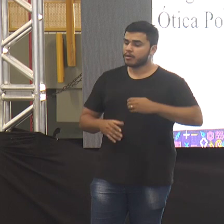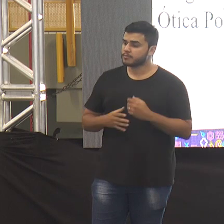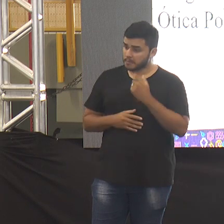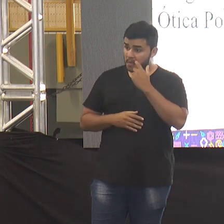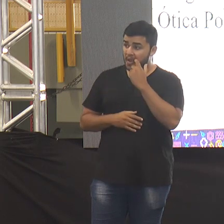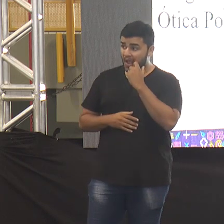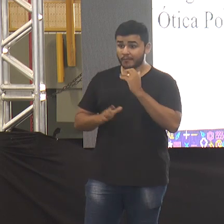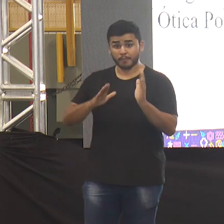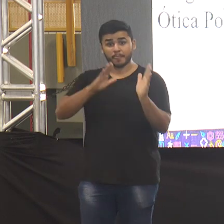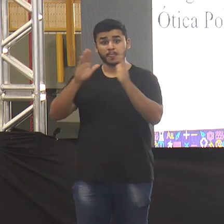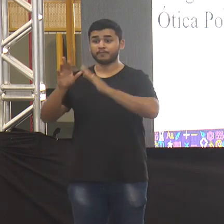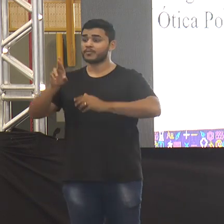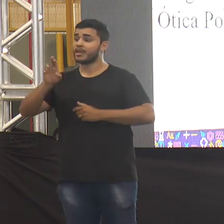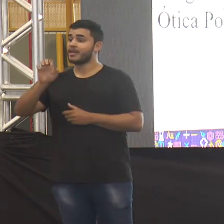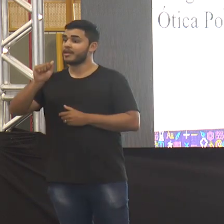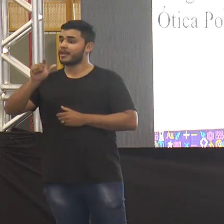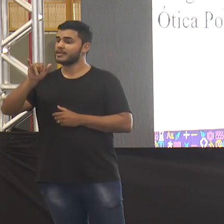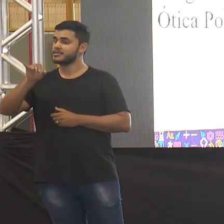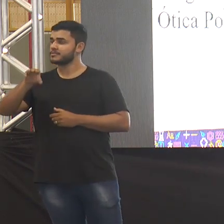esférico.